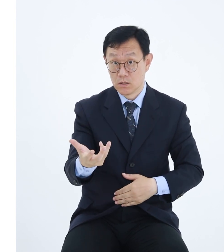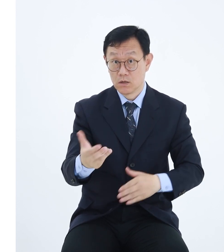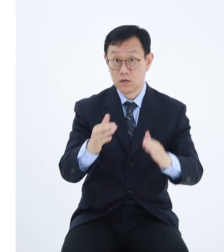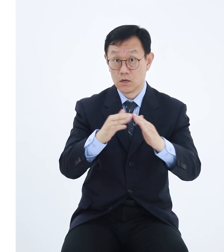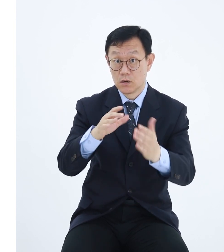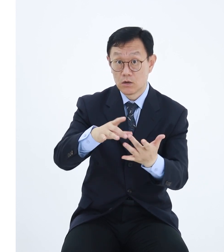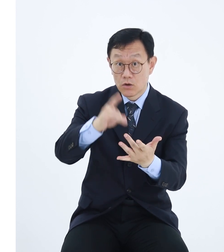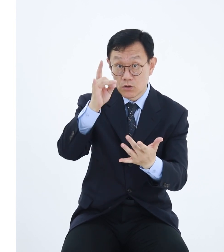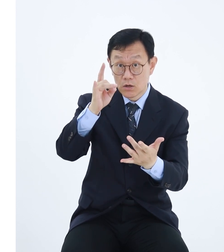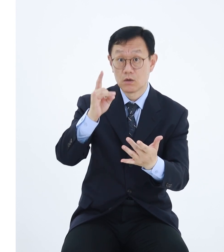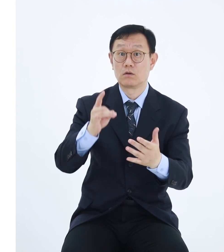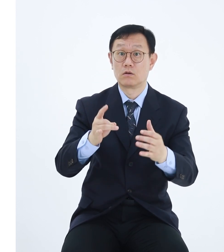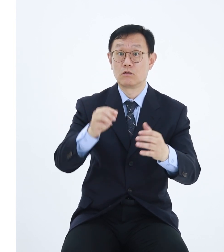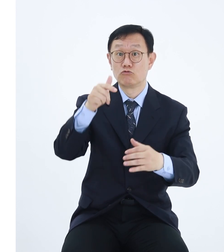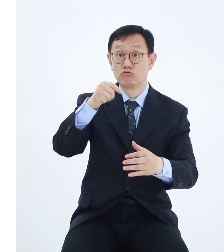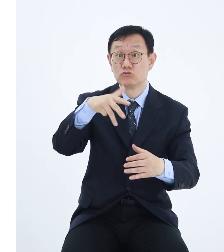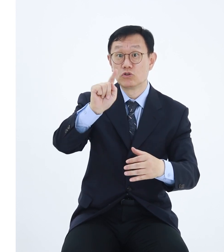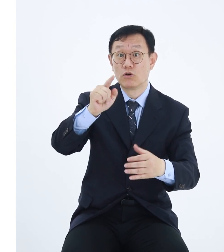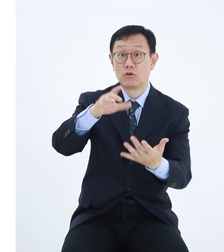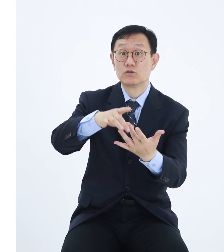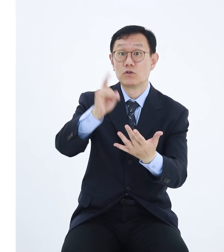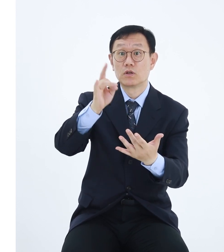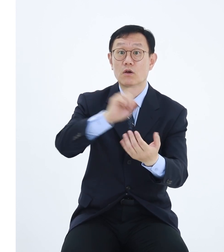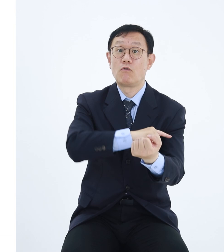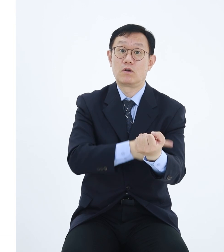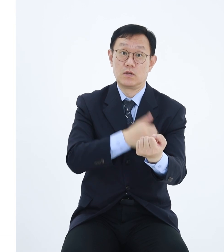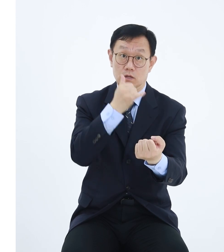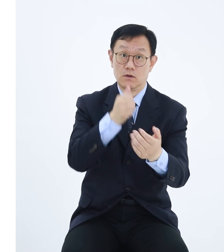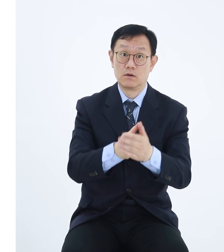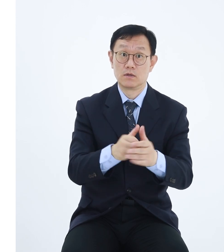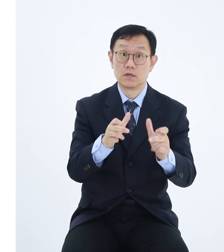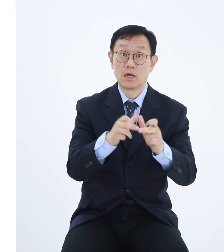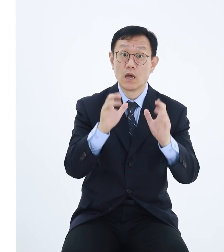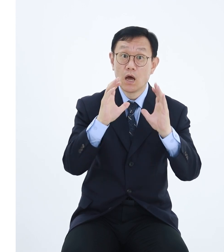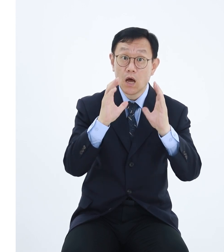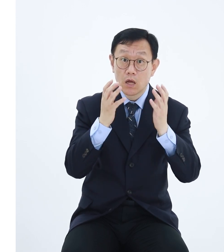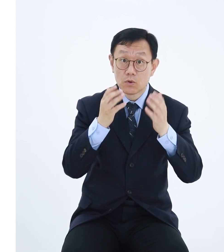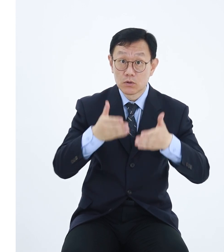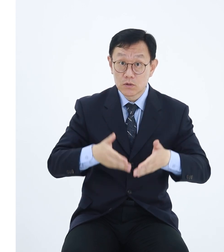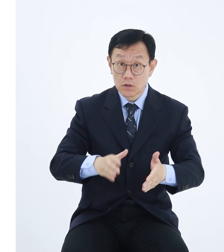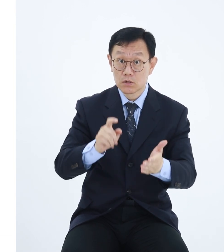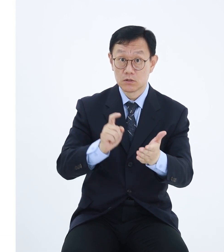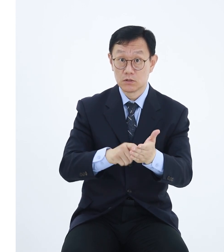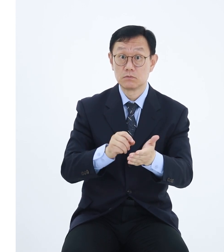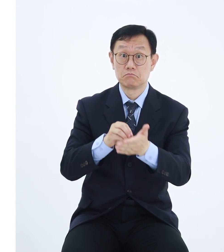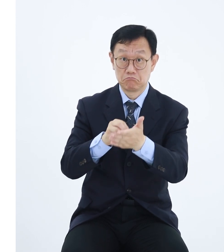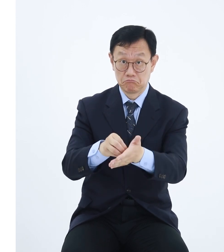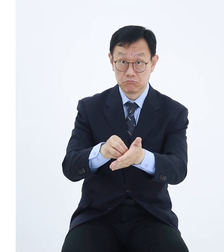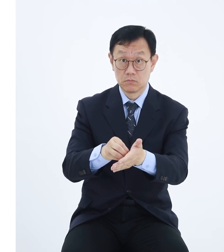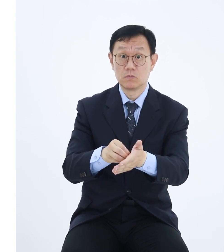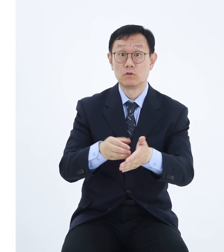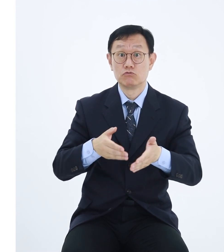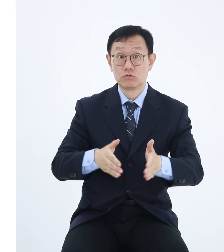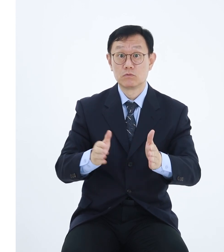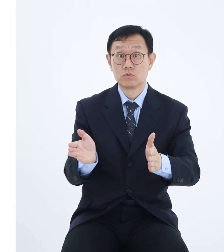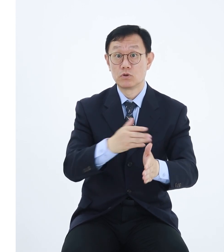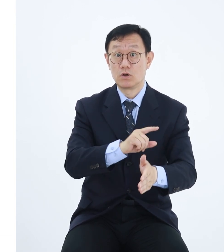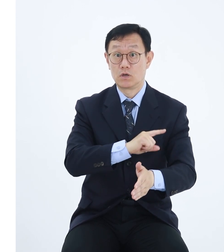및 국적의 자유에 대한 권리가 있다 장애아동은 출생 즉시 등록되며 출생 시부터 이름을 가질 권리